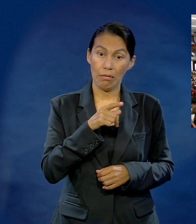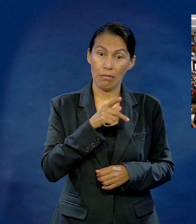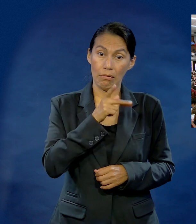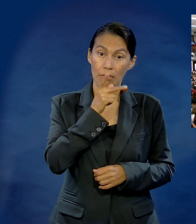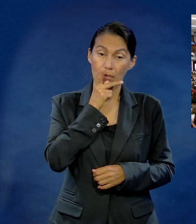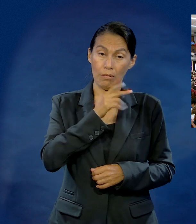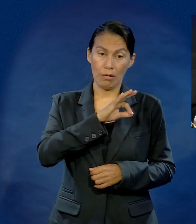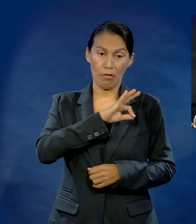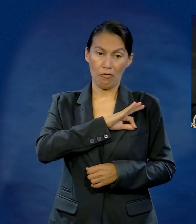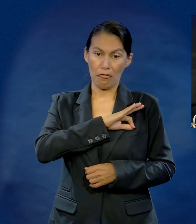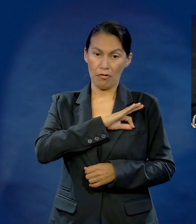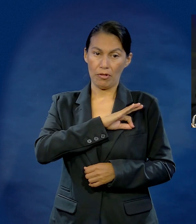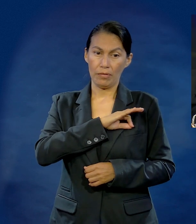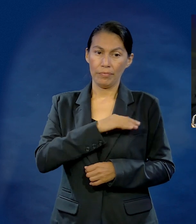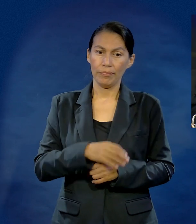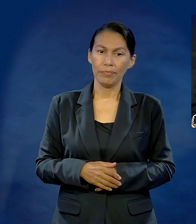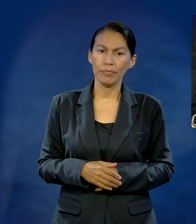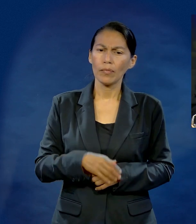rapidito.